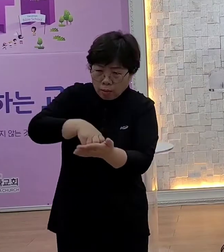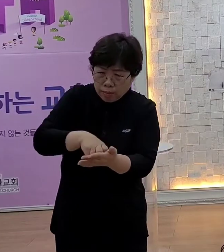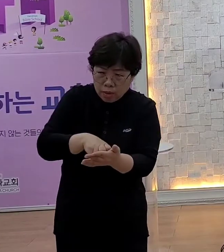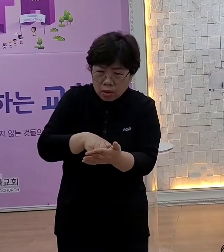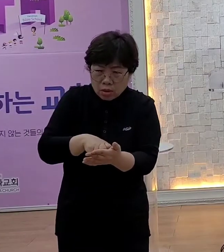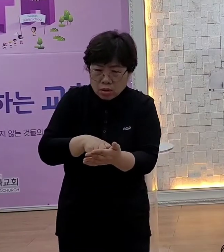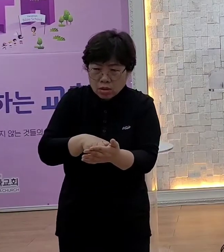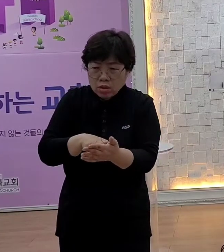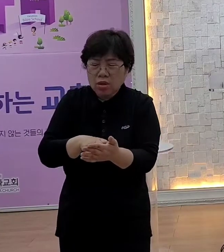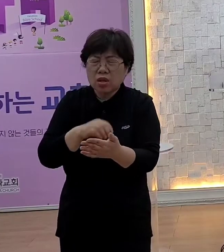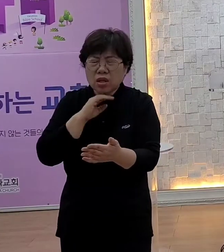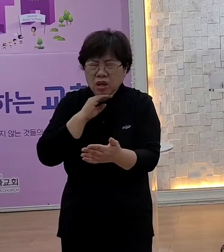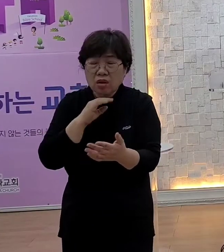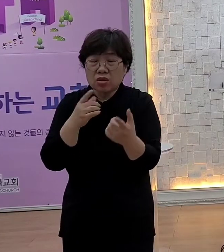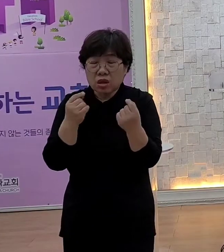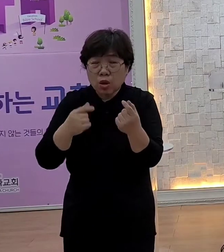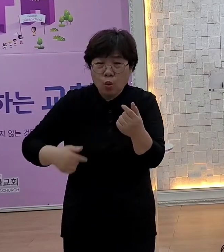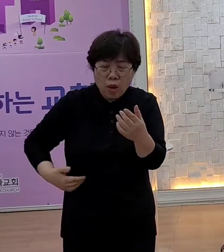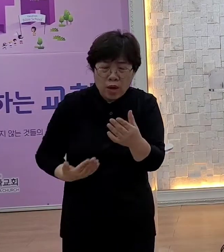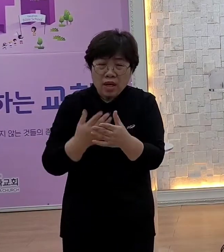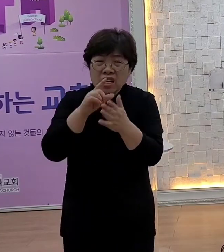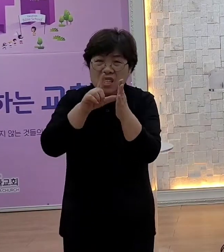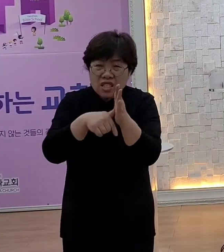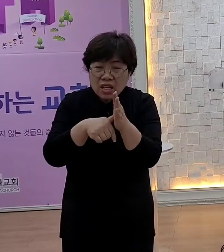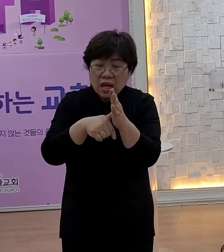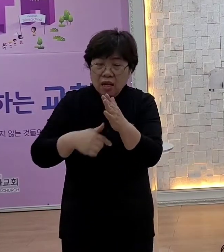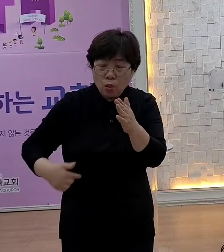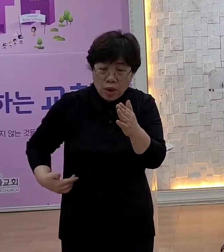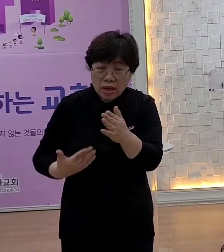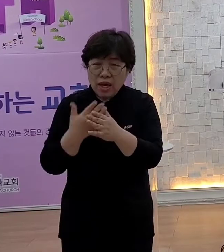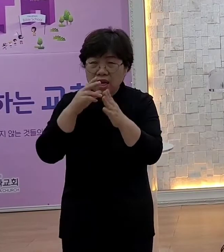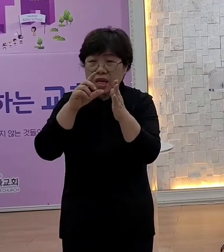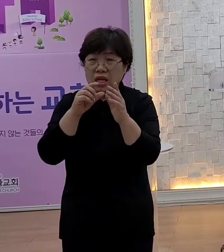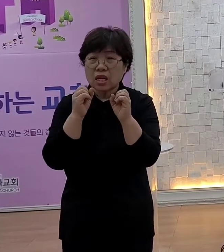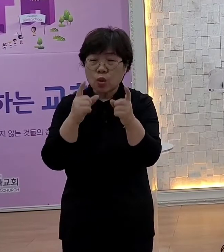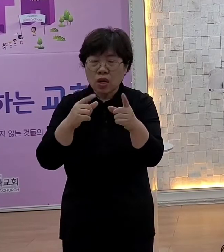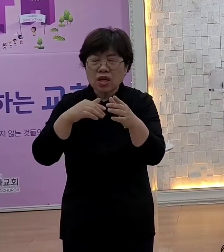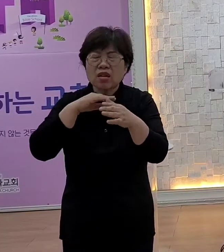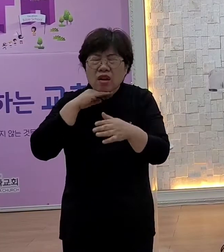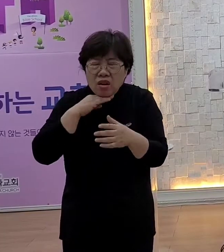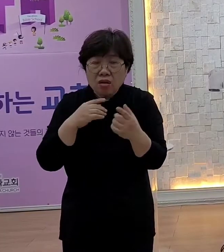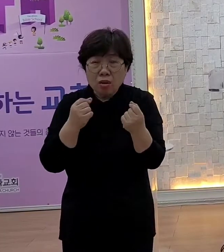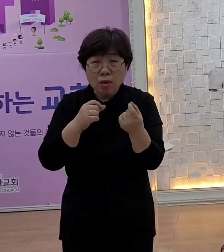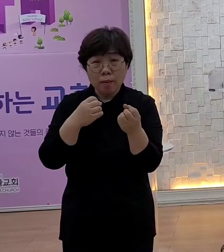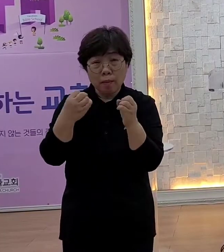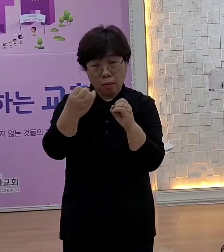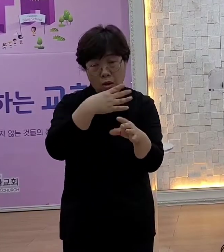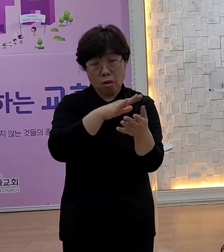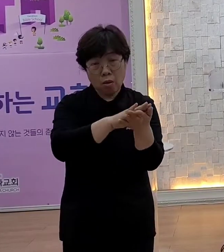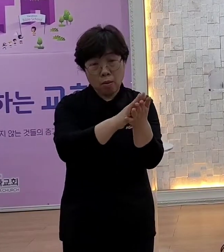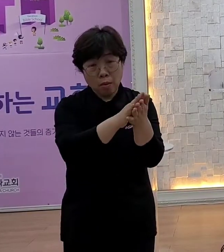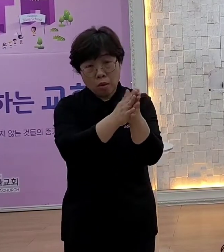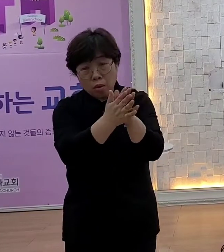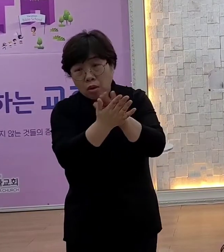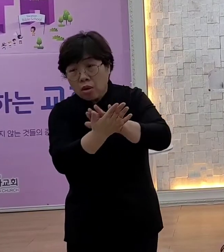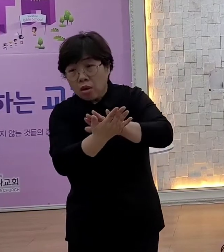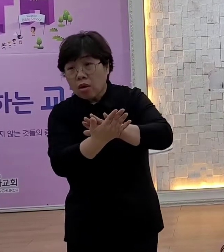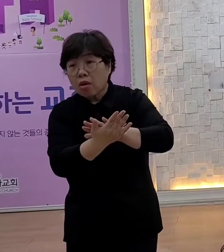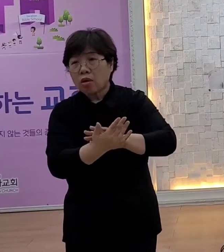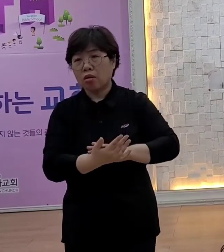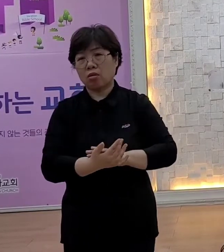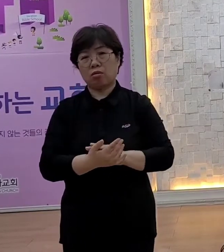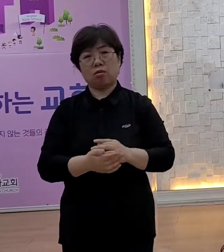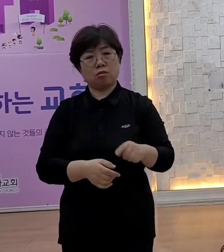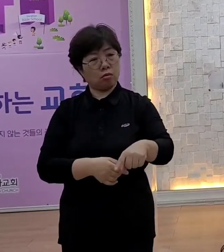타이밍만 기다리고 있었습니다. 이렇게 말하는 것 같은 이런 뜻입니다. 여러분 어떻게 이런 일이 일어날 수